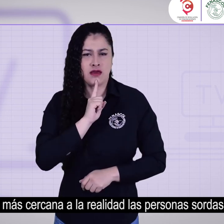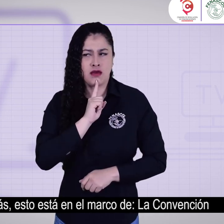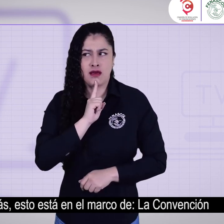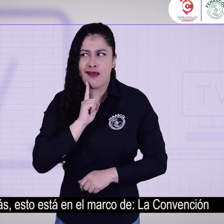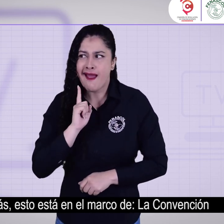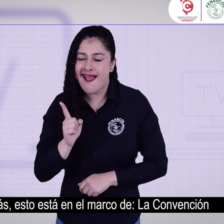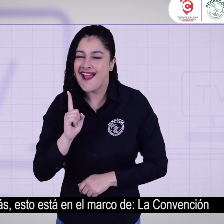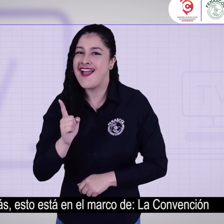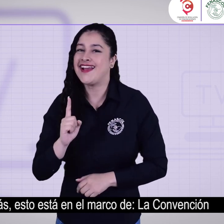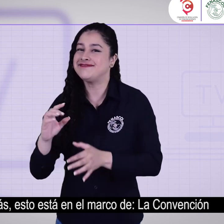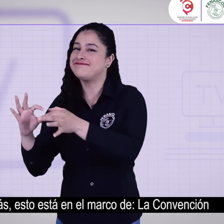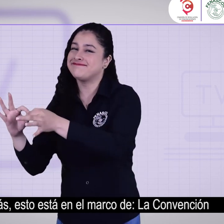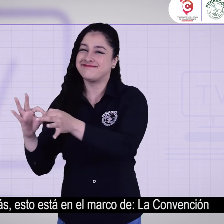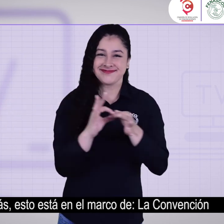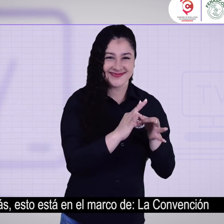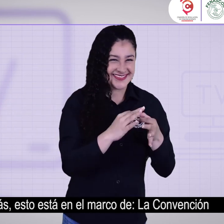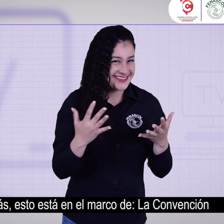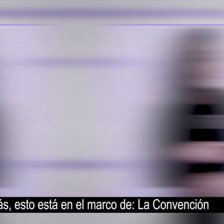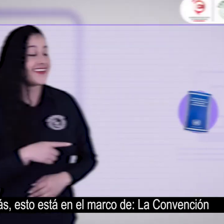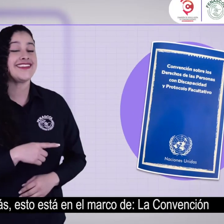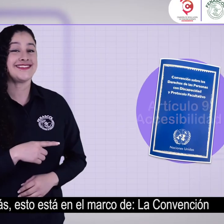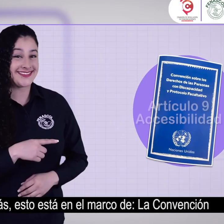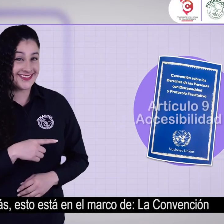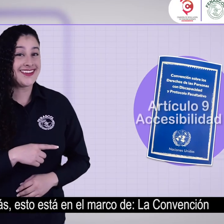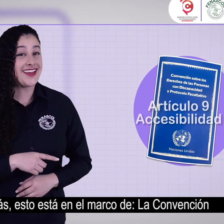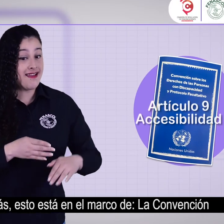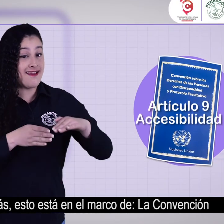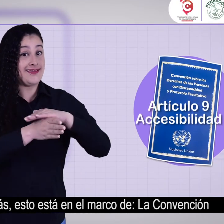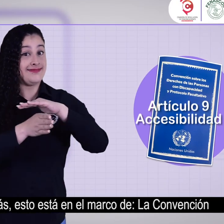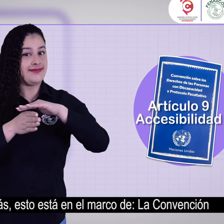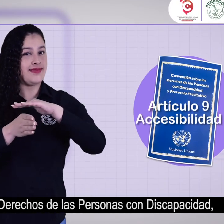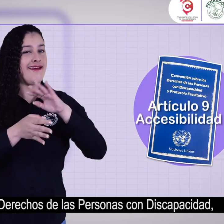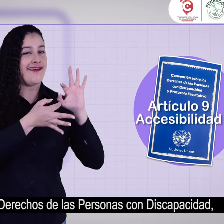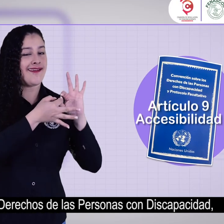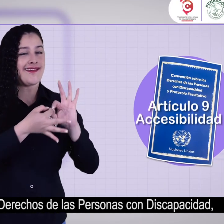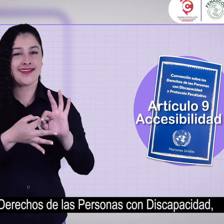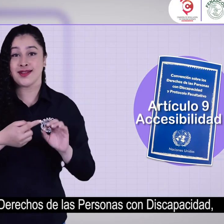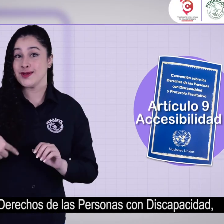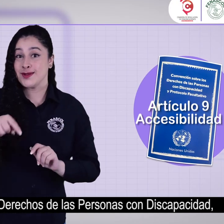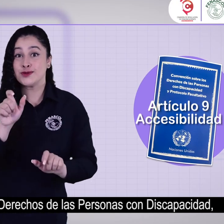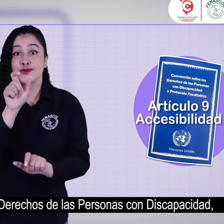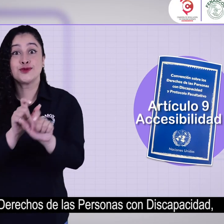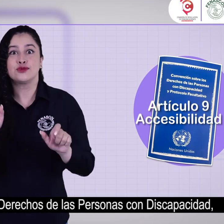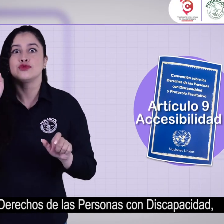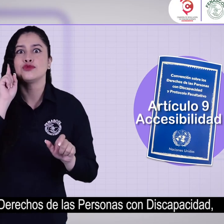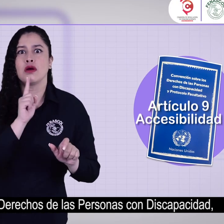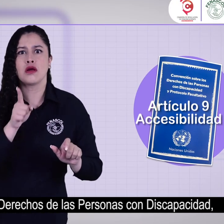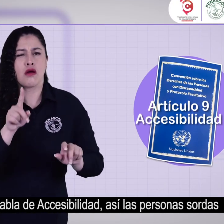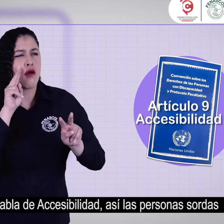Además, esto está en el marco de la Convención de los Derechos de las Personas con Discapacidad Donde